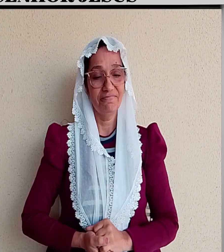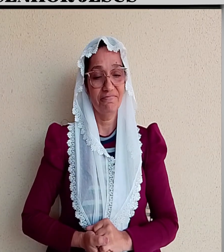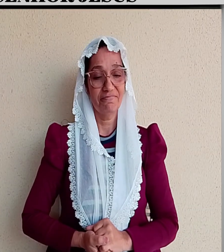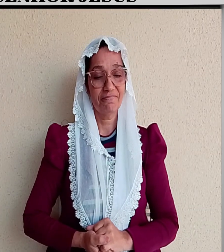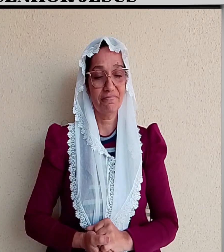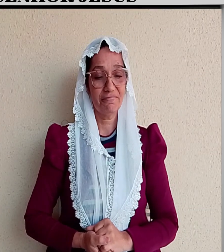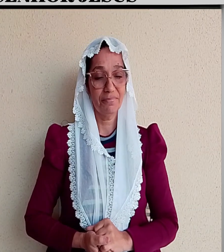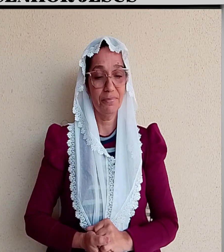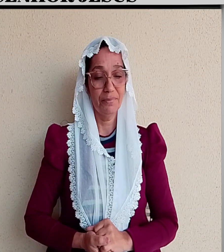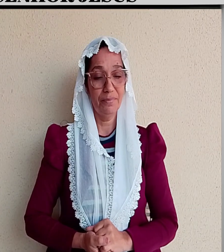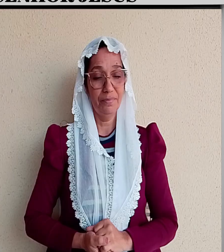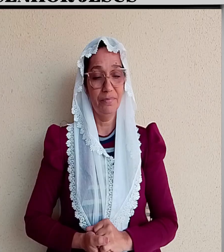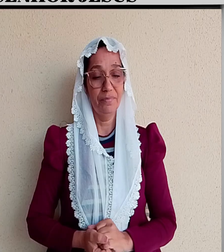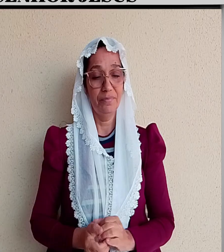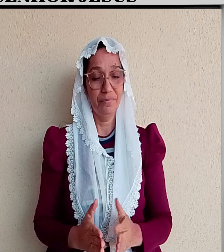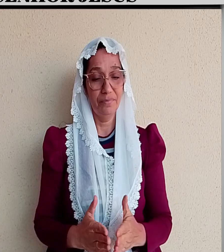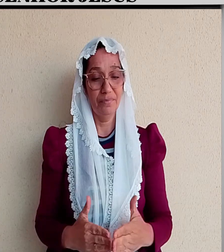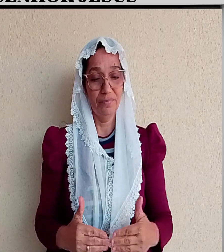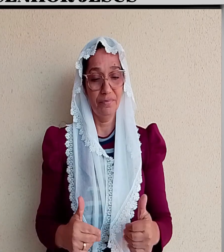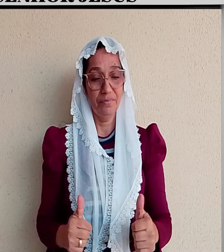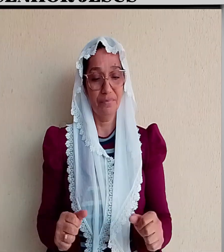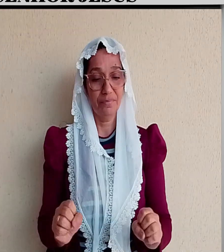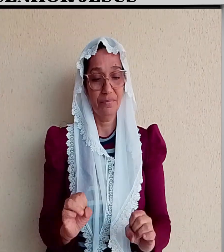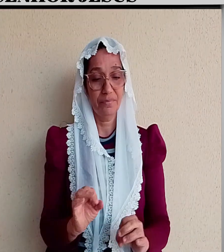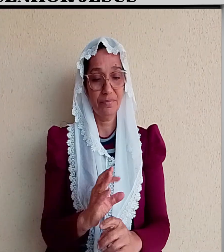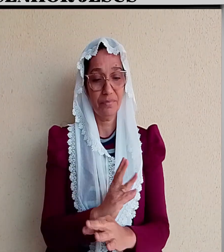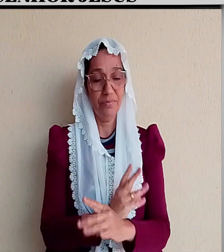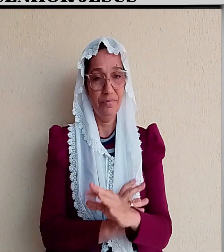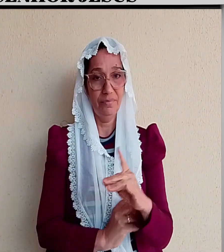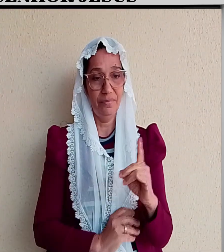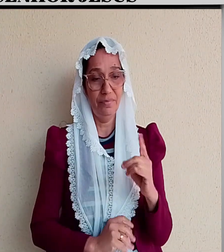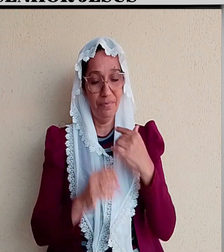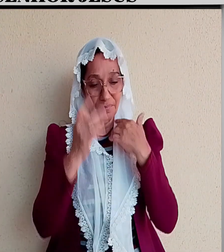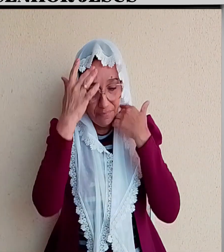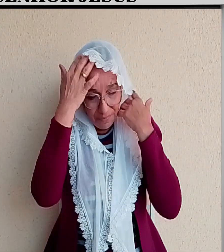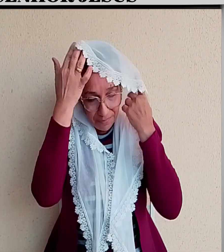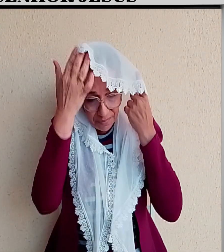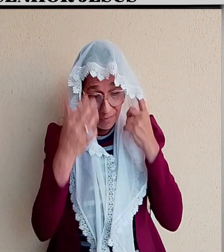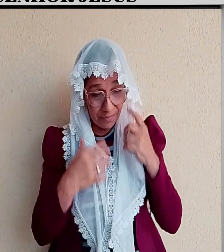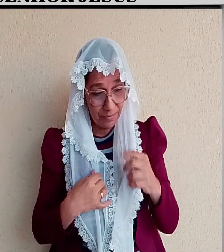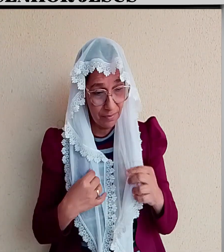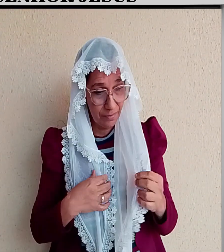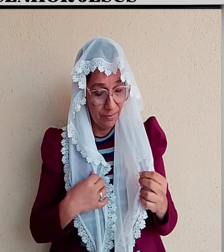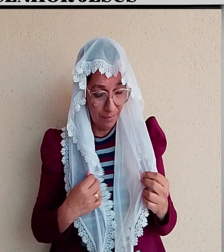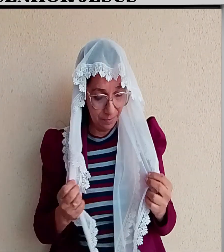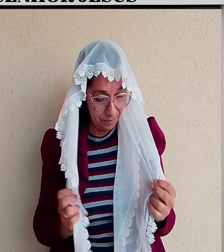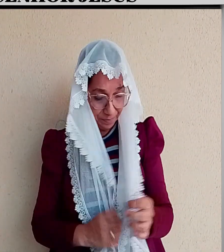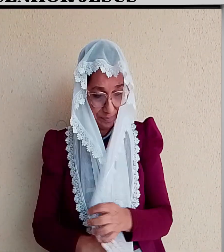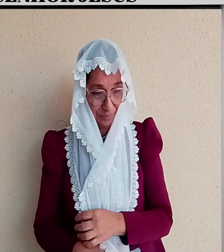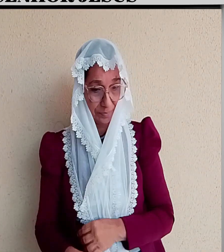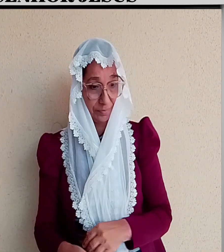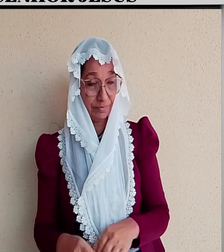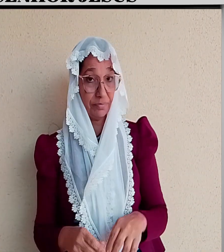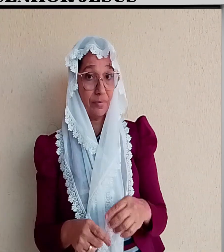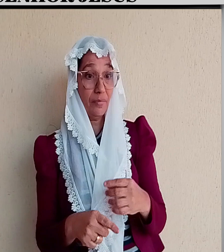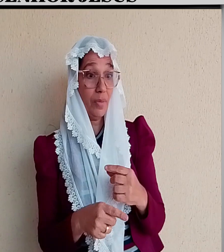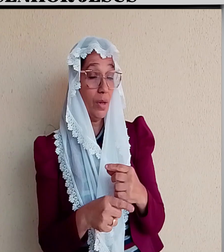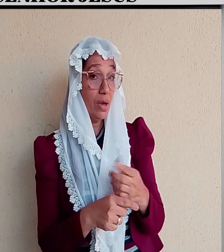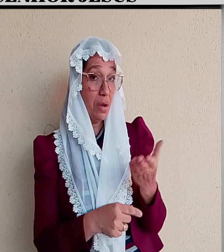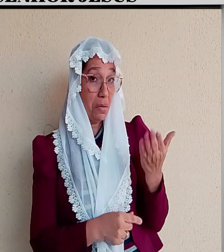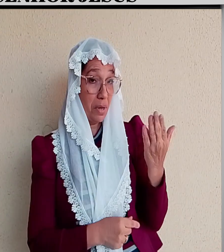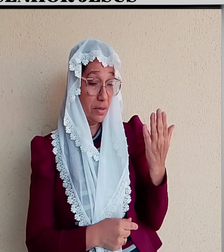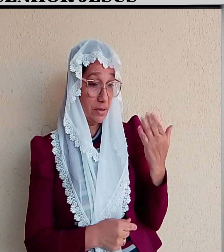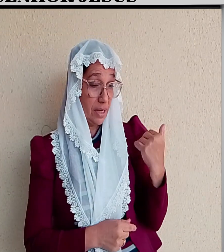negociação, aleluia, Jesus. Aleluia, eu via no coração de Judas, aleluia, que eu seria negociado